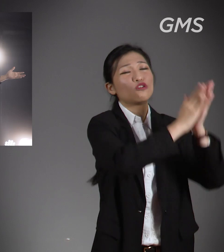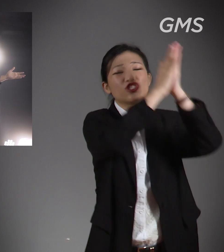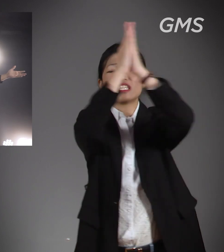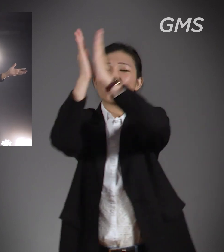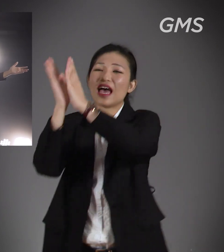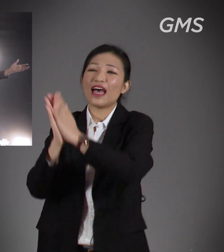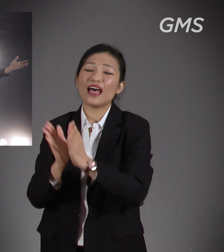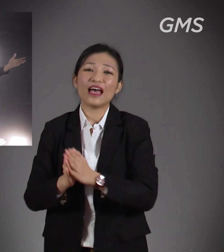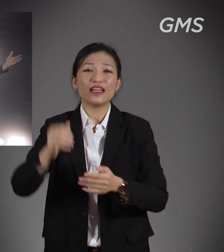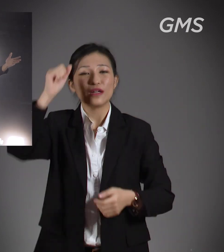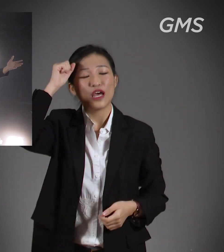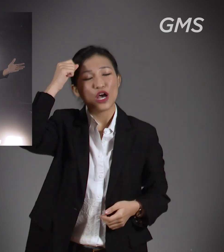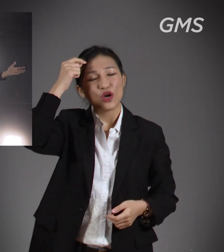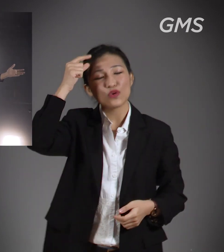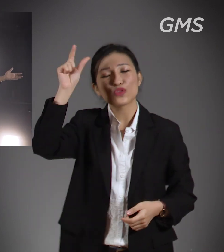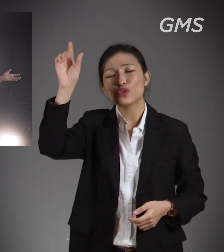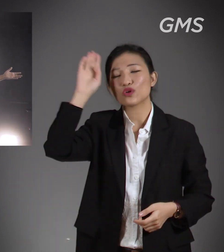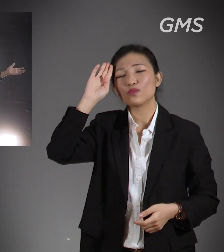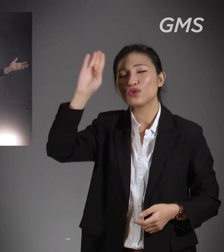Kirarabarabaya se.